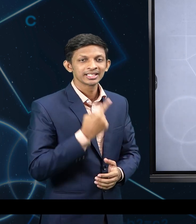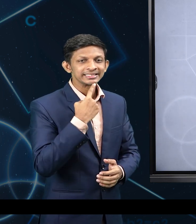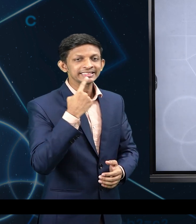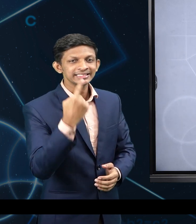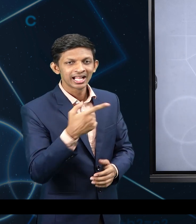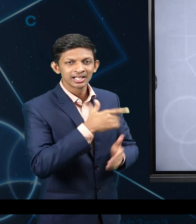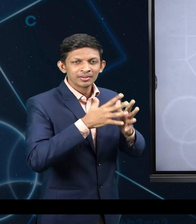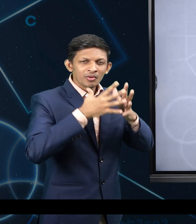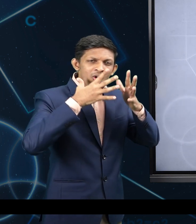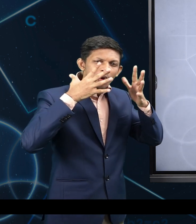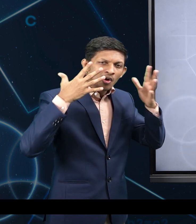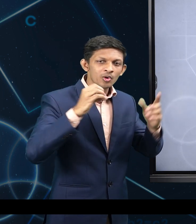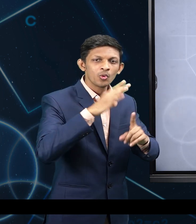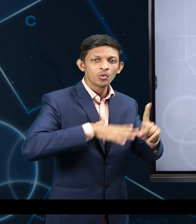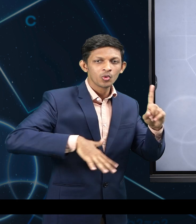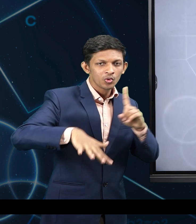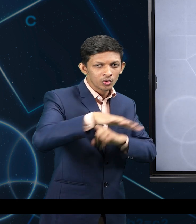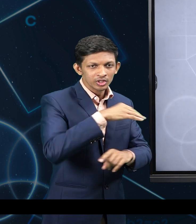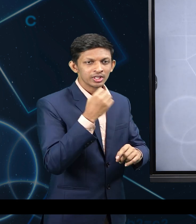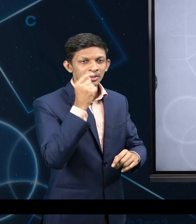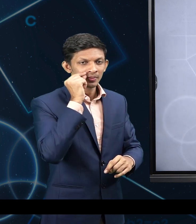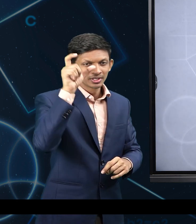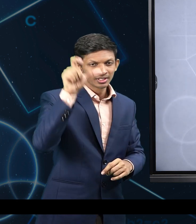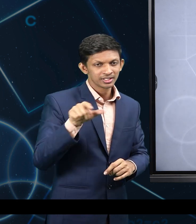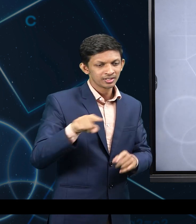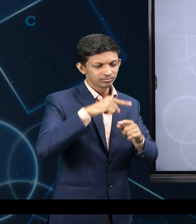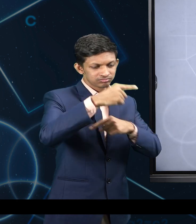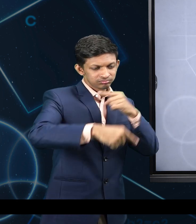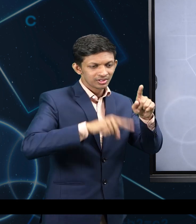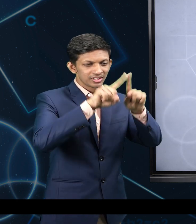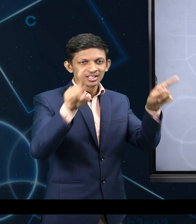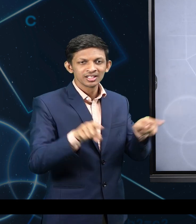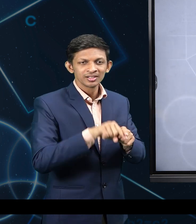మనిషి కనిపెట్టిన అతిపెద్ద ఆవిష్కరణ చక్రం అని అంటారు.